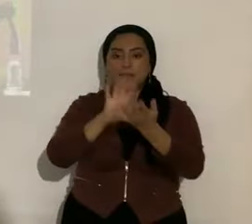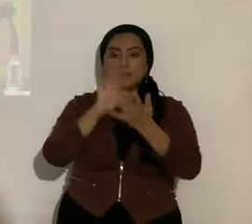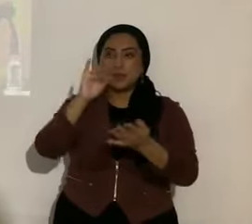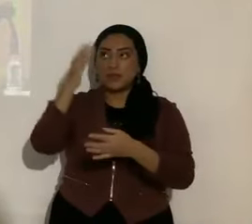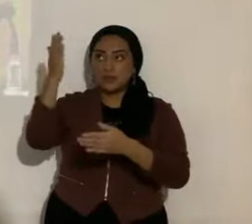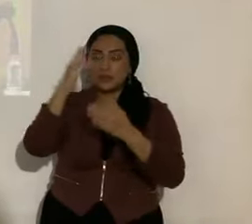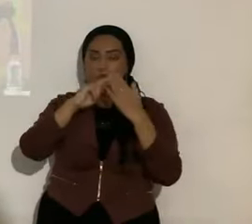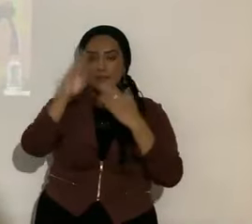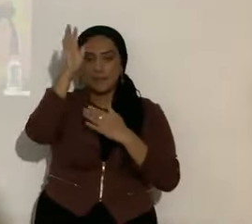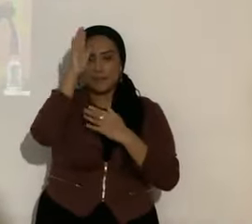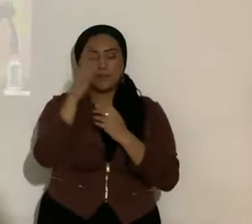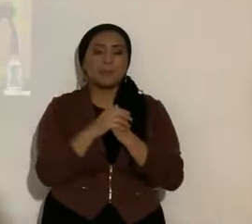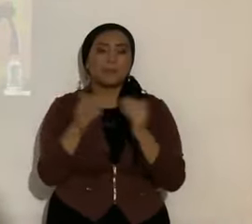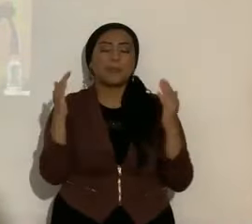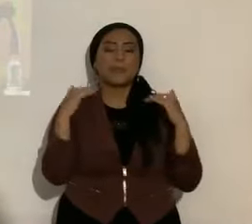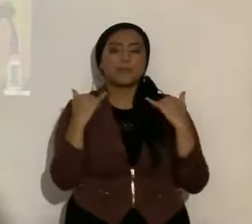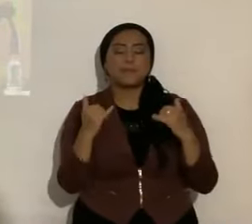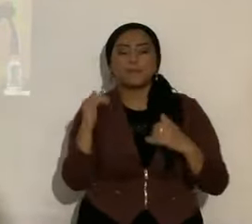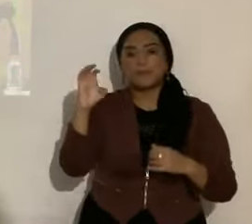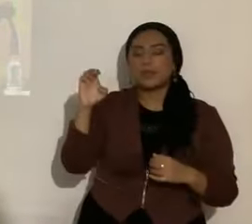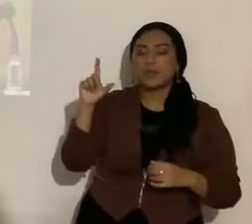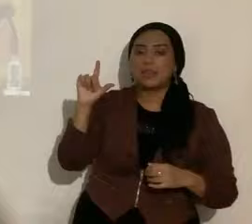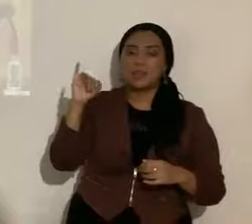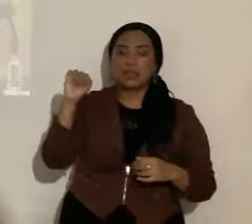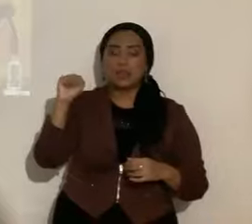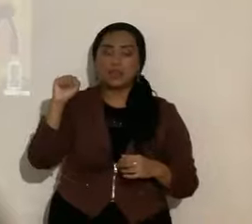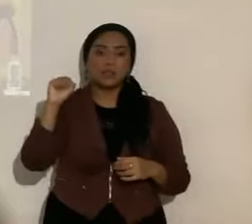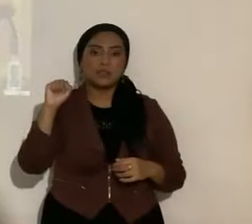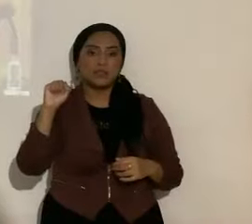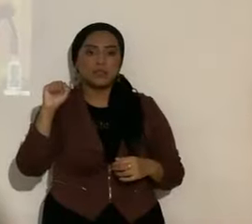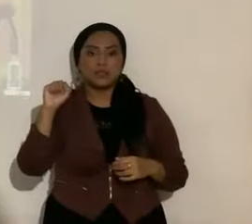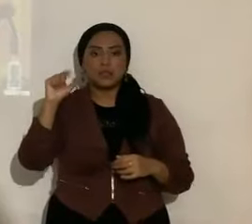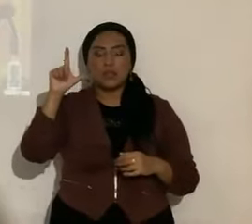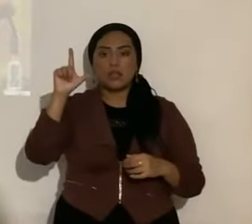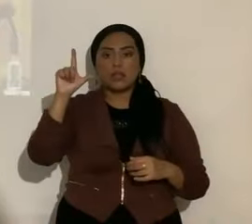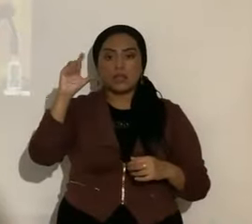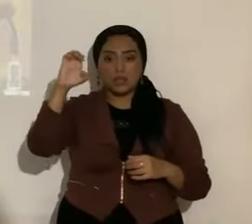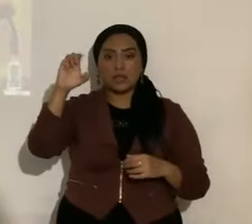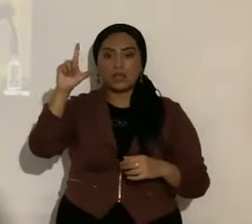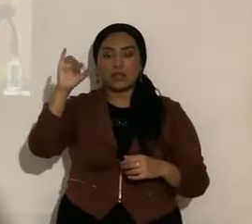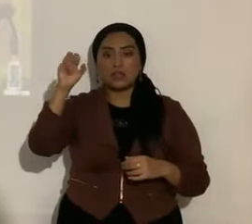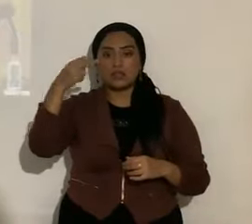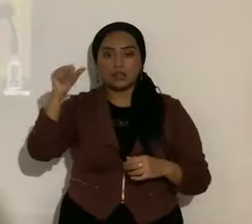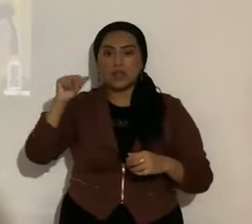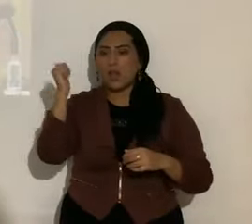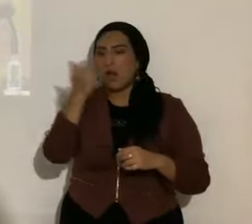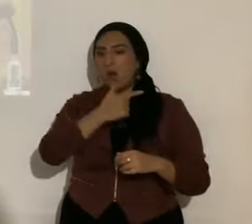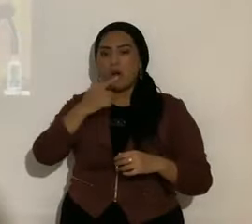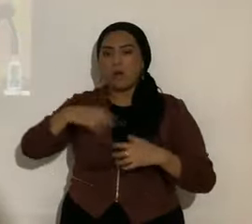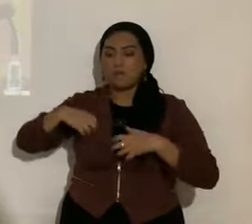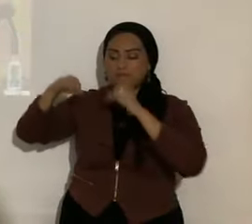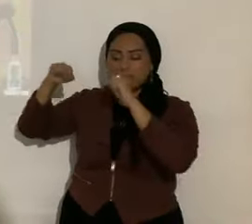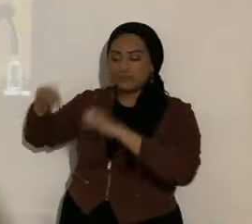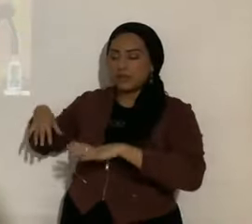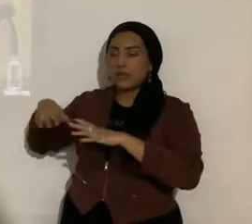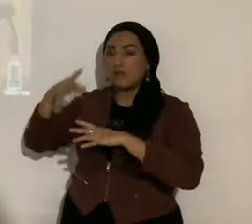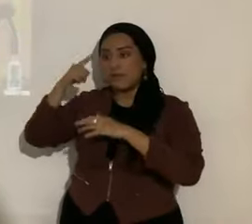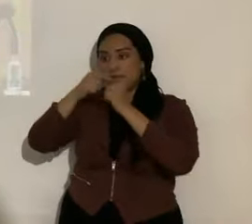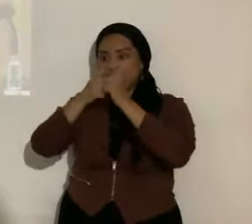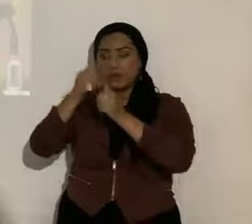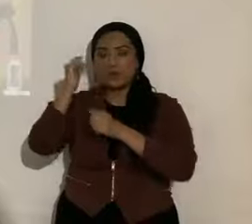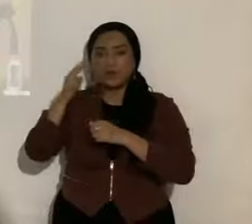digo. Ahora, Eliseo había renunciado a todo por seguir a Yahweh. Por lo que vemos en